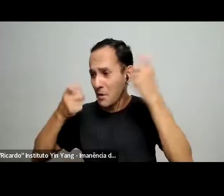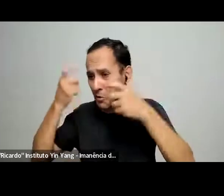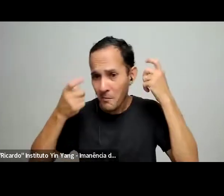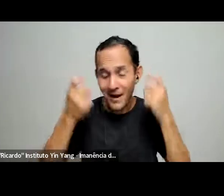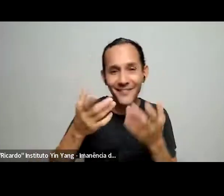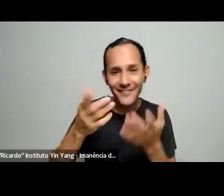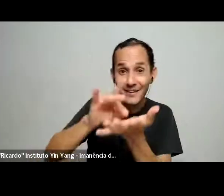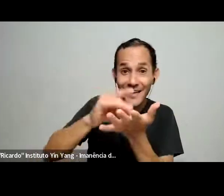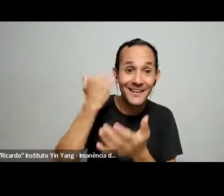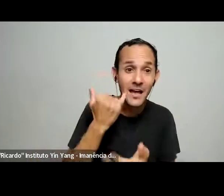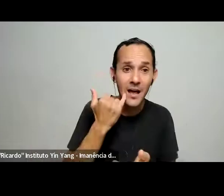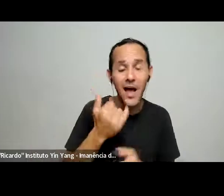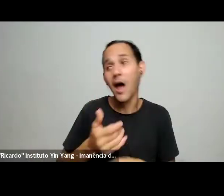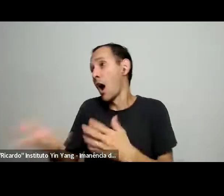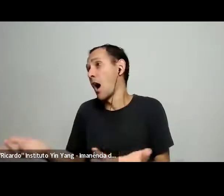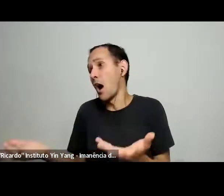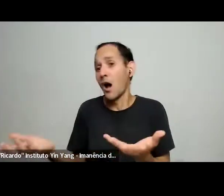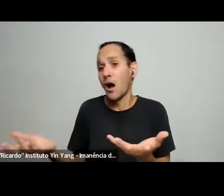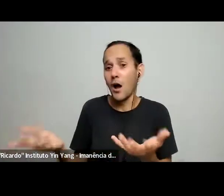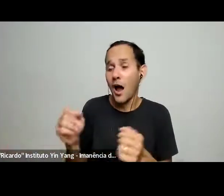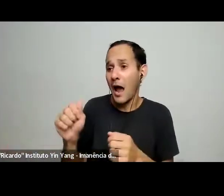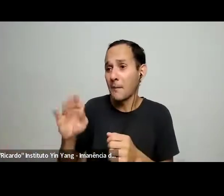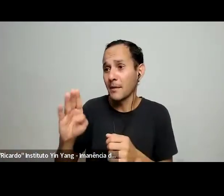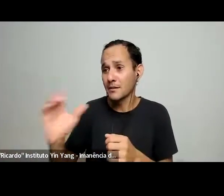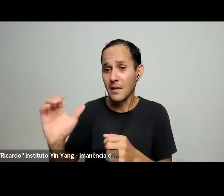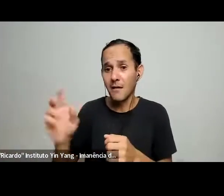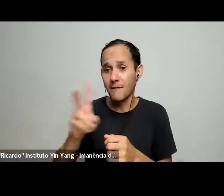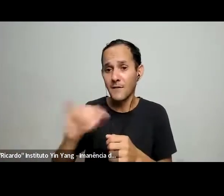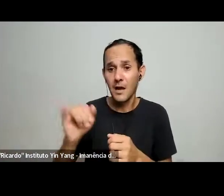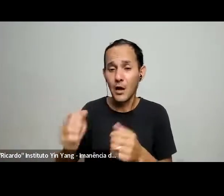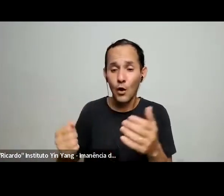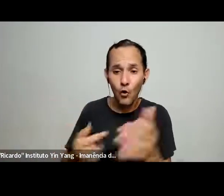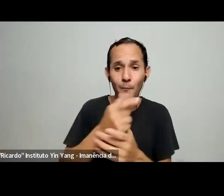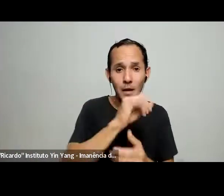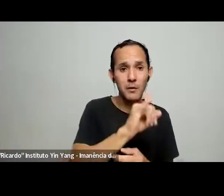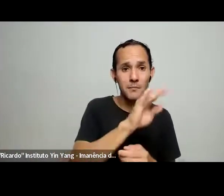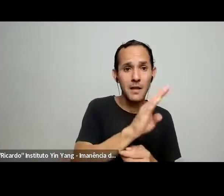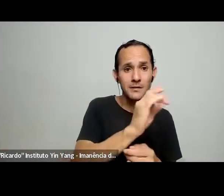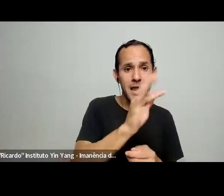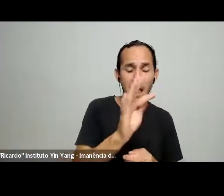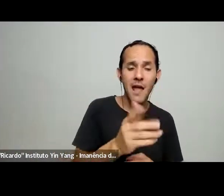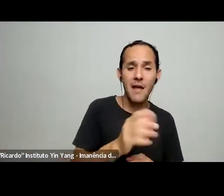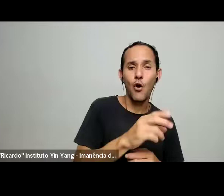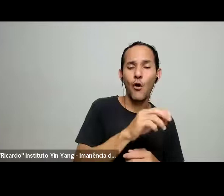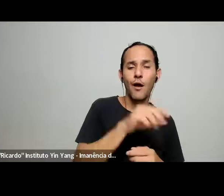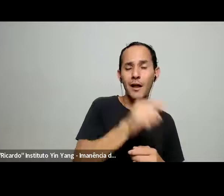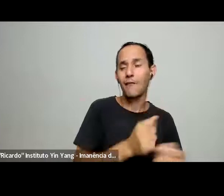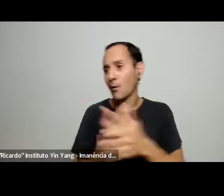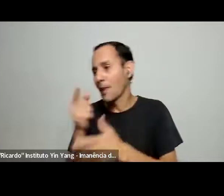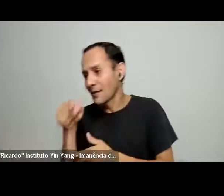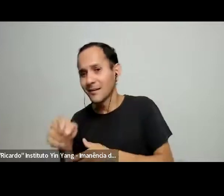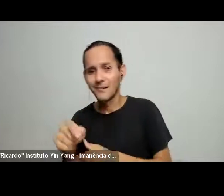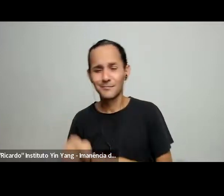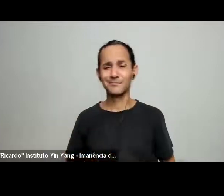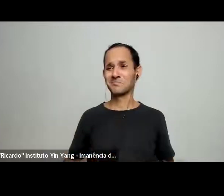Inácio? Né? Se a ABC vai comprar o IBCF, se o IBCF vai comprar a ABC, a gente nunca